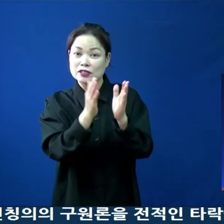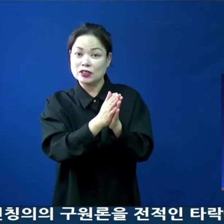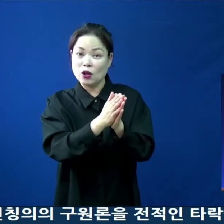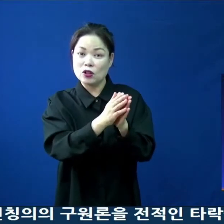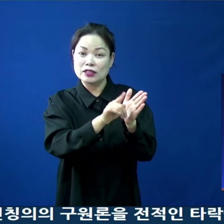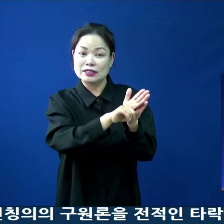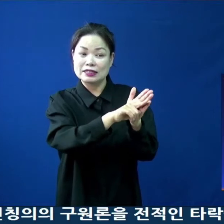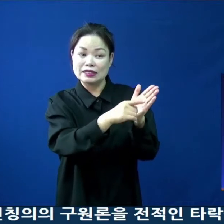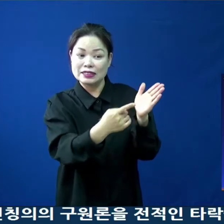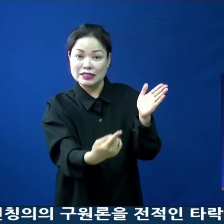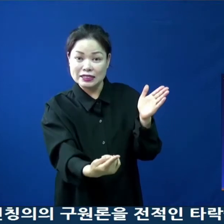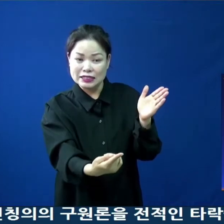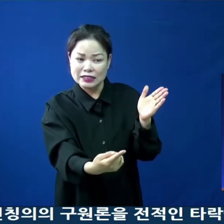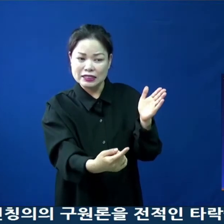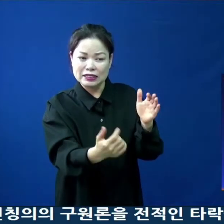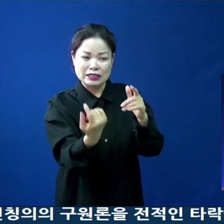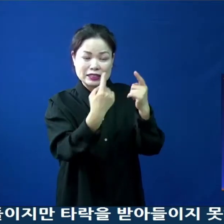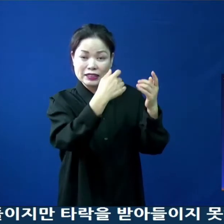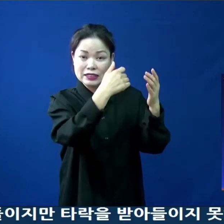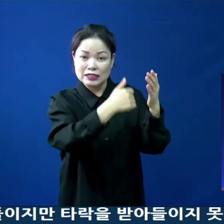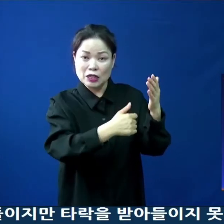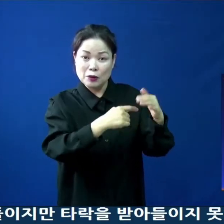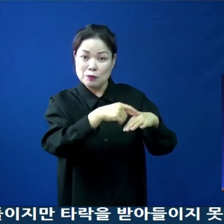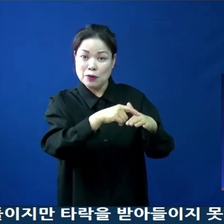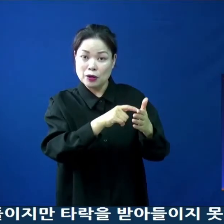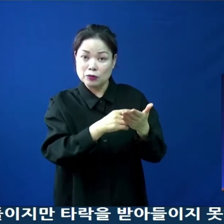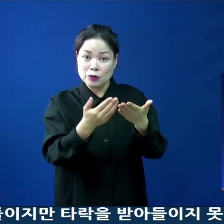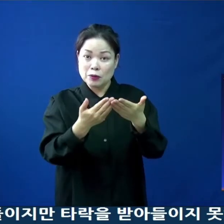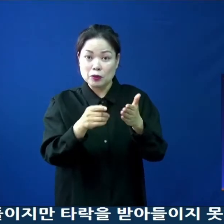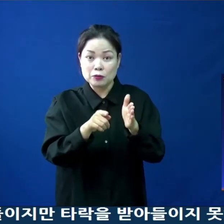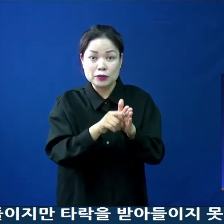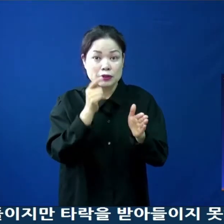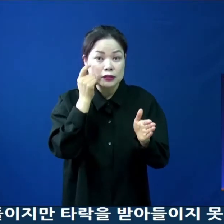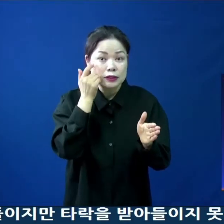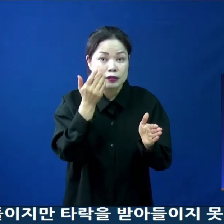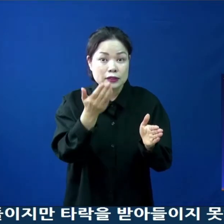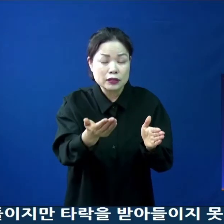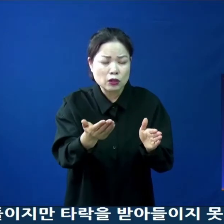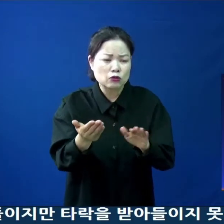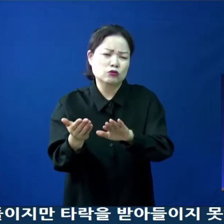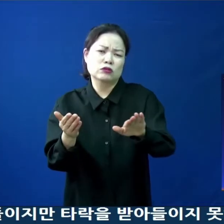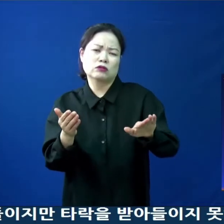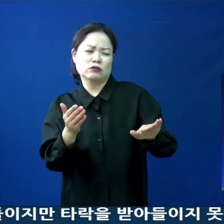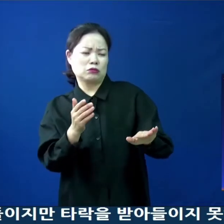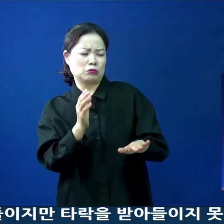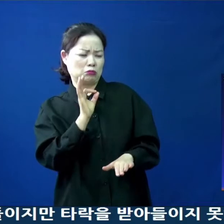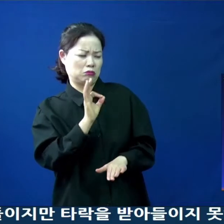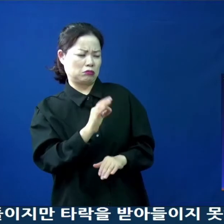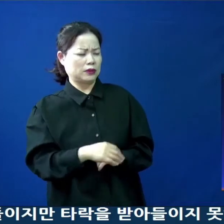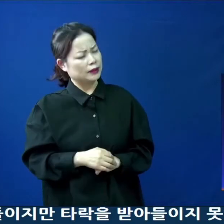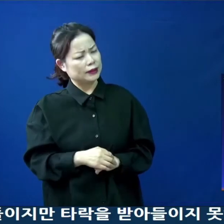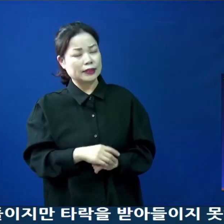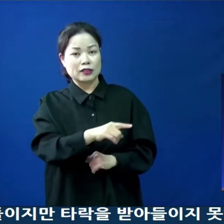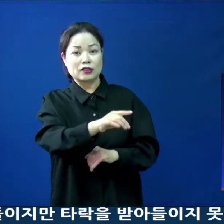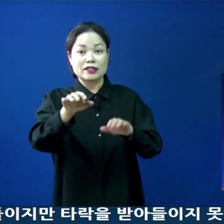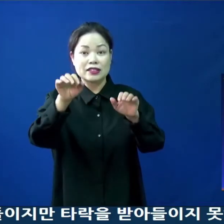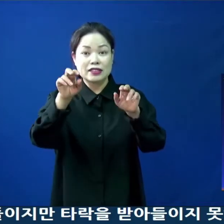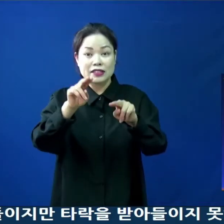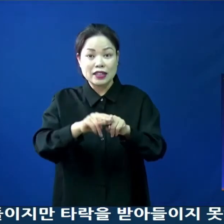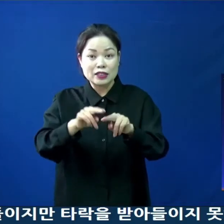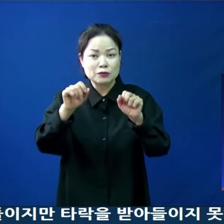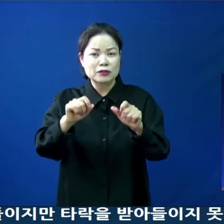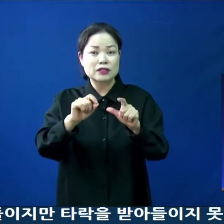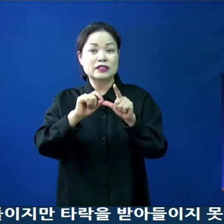타락을 정말 마음으로 받고 믿으십니까? 물론 우리가 언뜻 보면 여기 계신